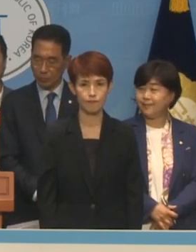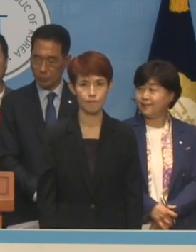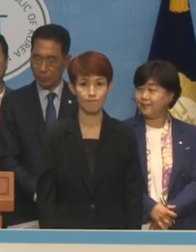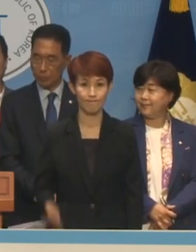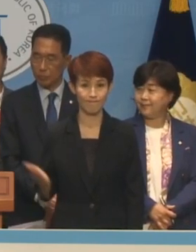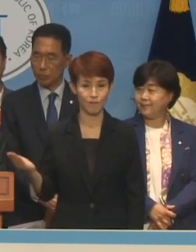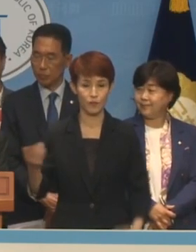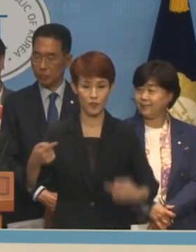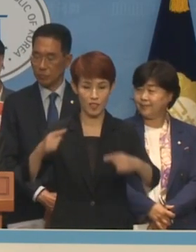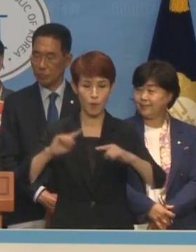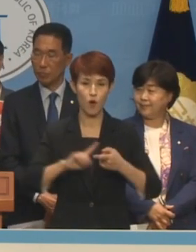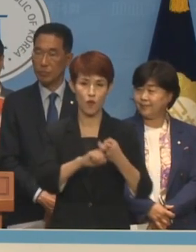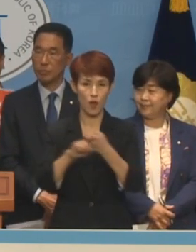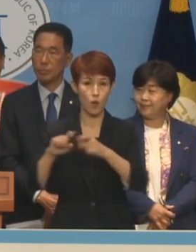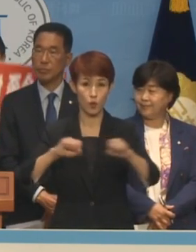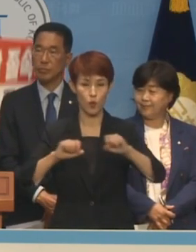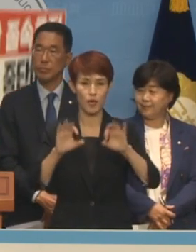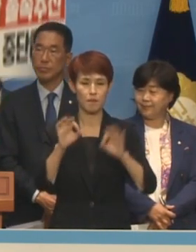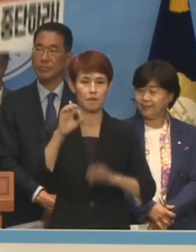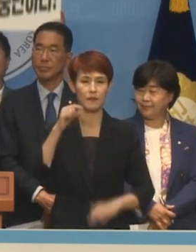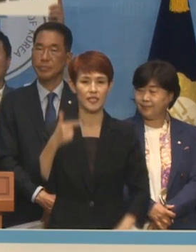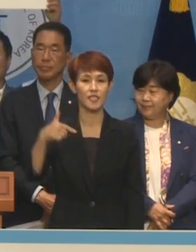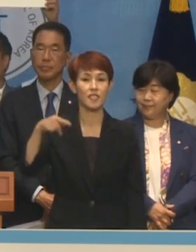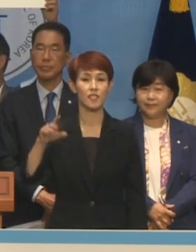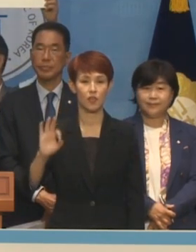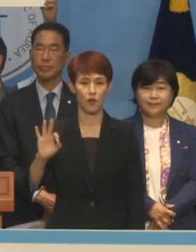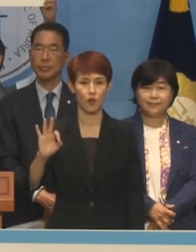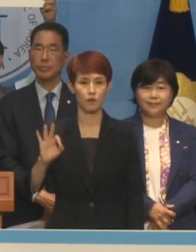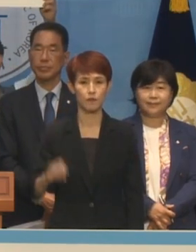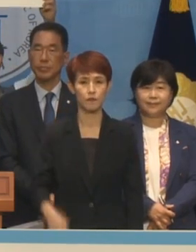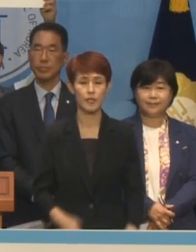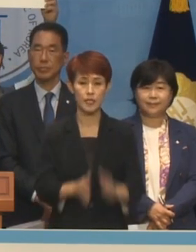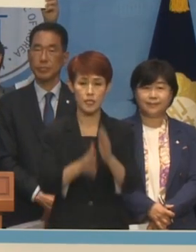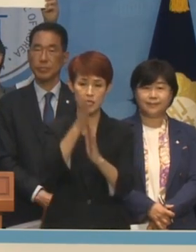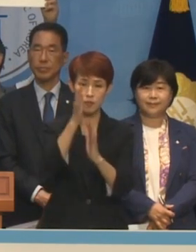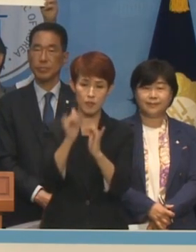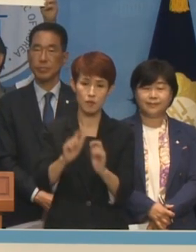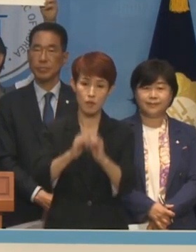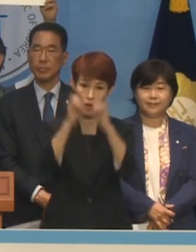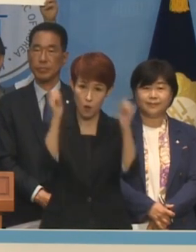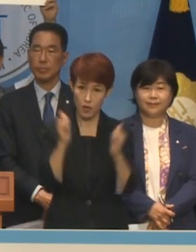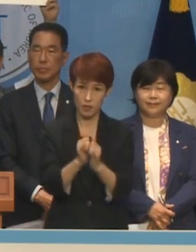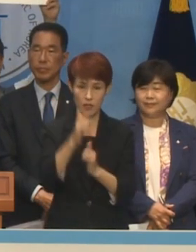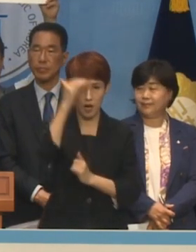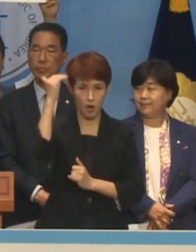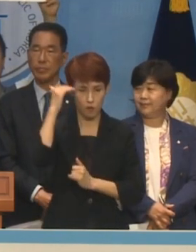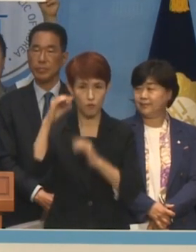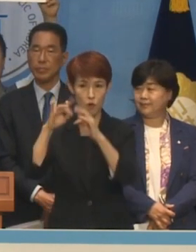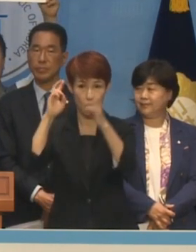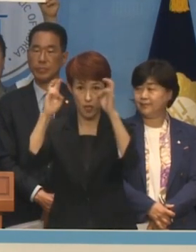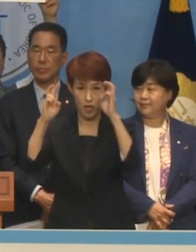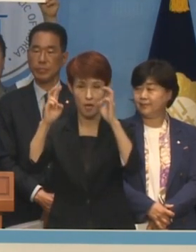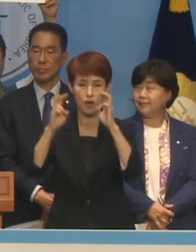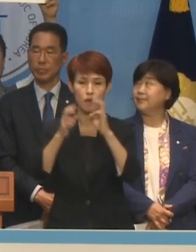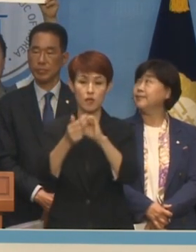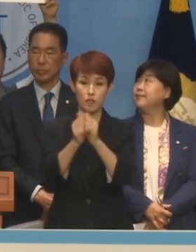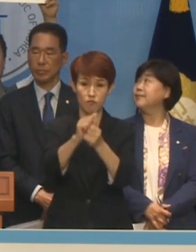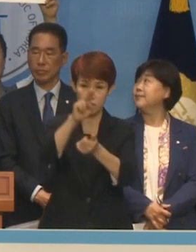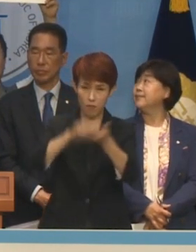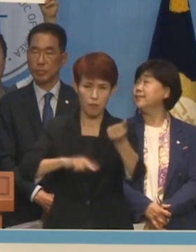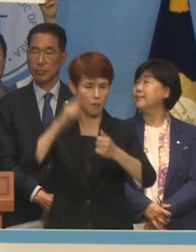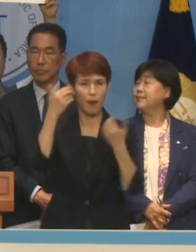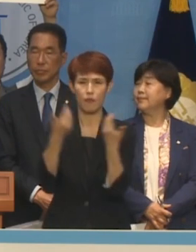예, 참여연대에서 활동하고 있는 김은정입니다. 시민사회는 한전 KDN 지분 매각을 반대합니다.